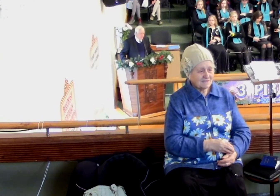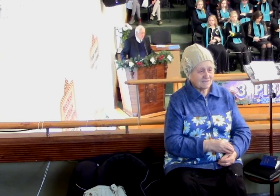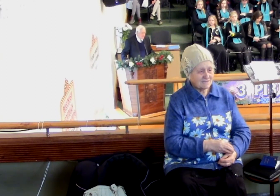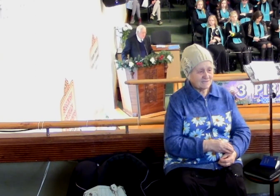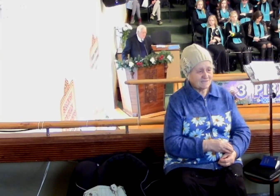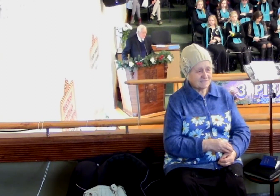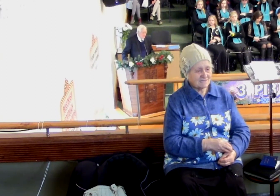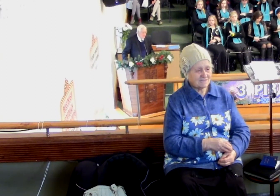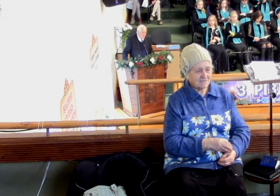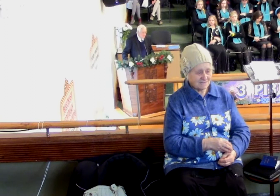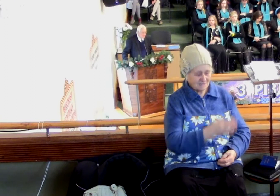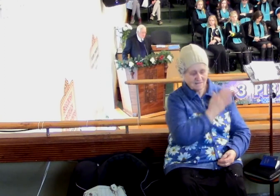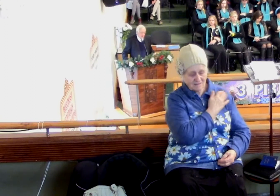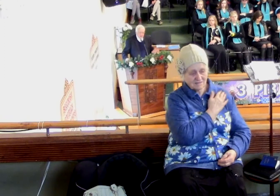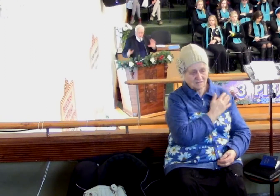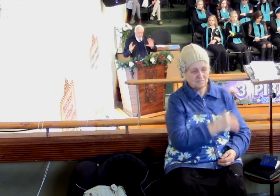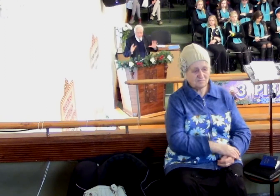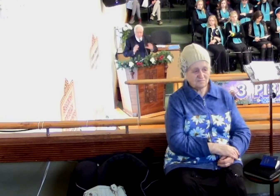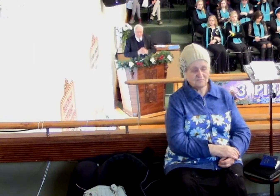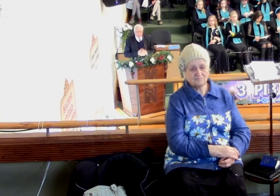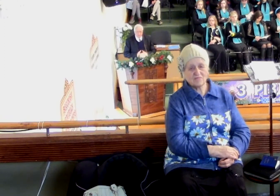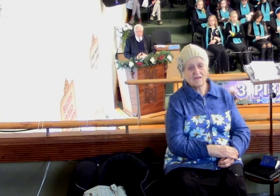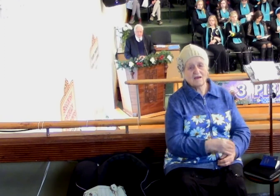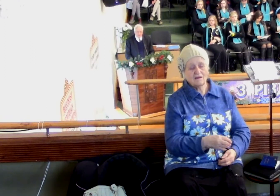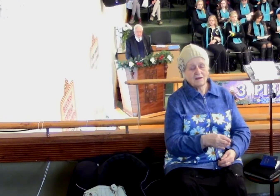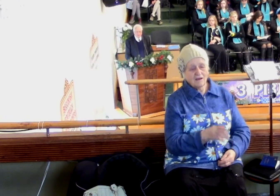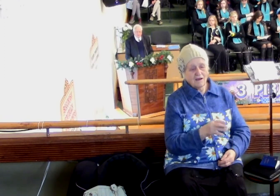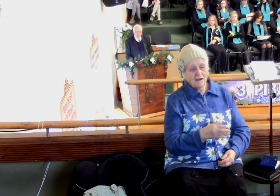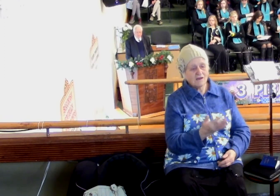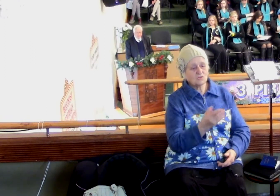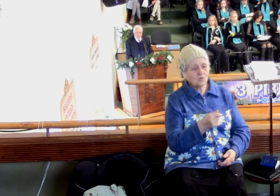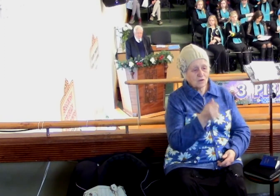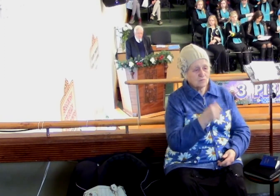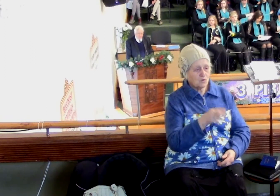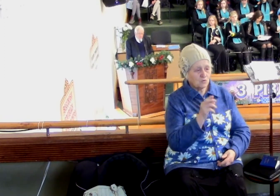Друзья дорогие, такая весть прозвучала